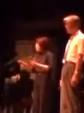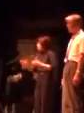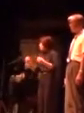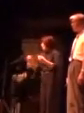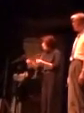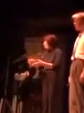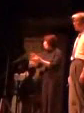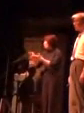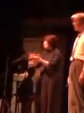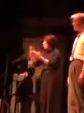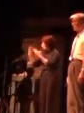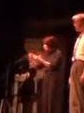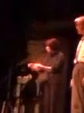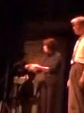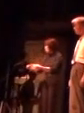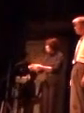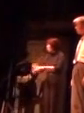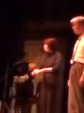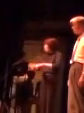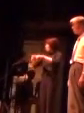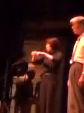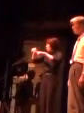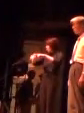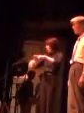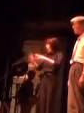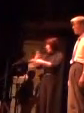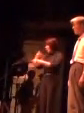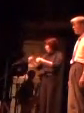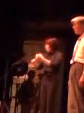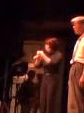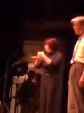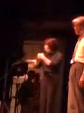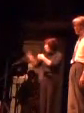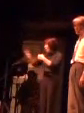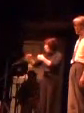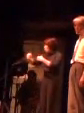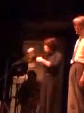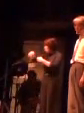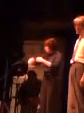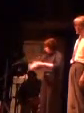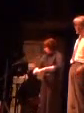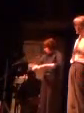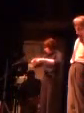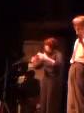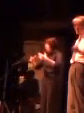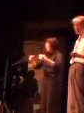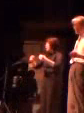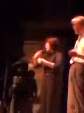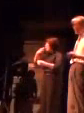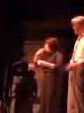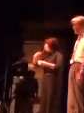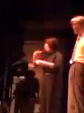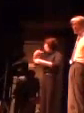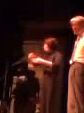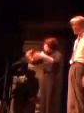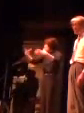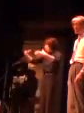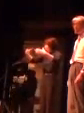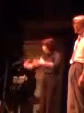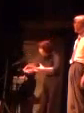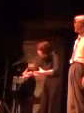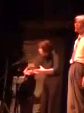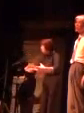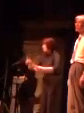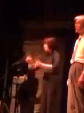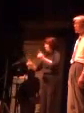使用済み燃料プールという中に大量の放射性物質を抱えたままいつ落ちてしまうプールが落ちてしまうのかわから